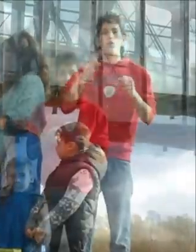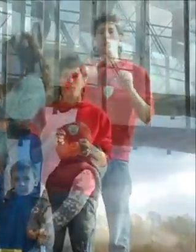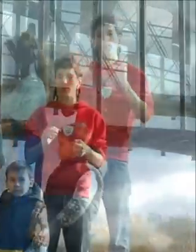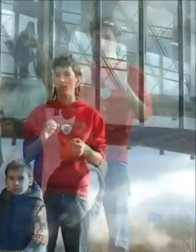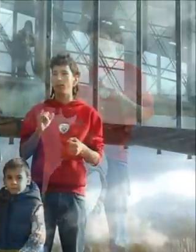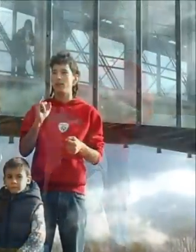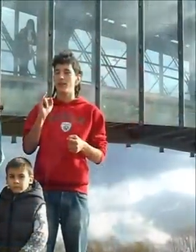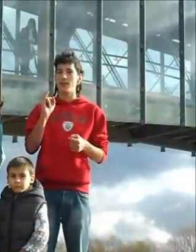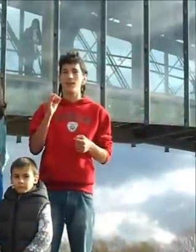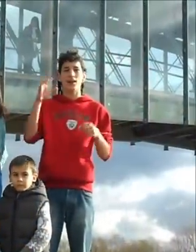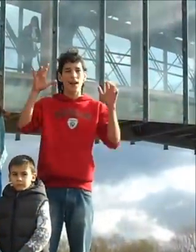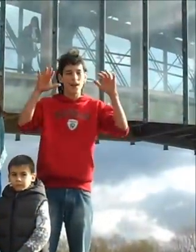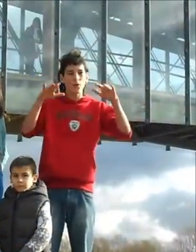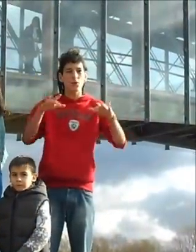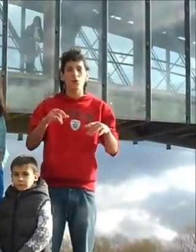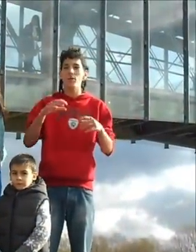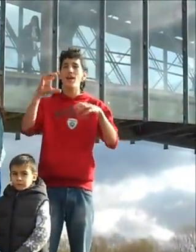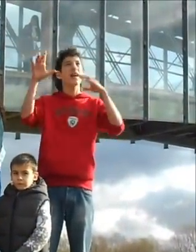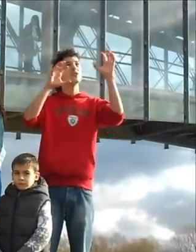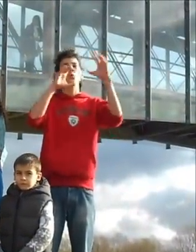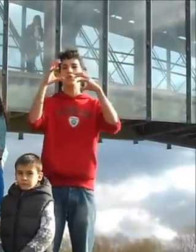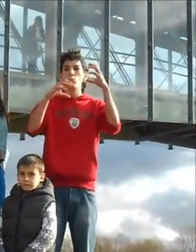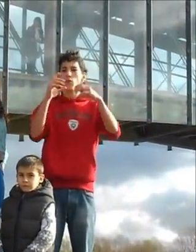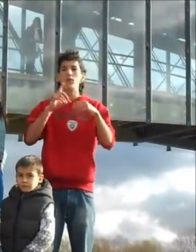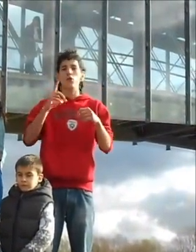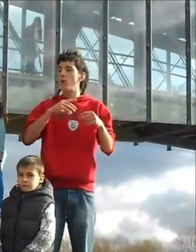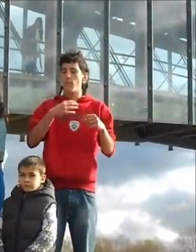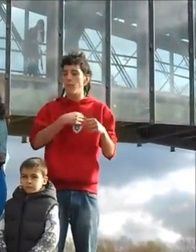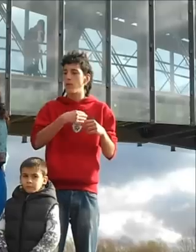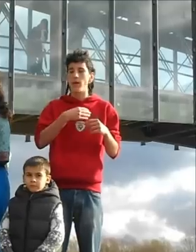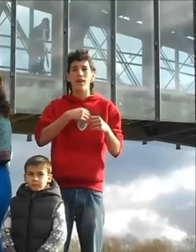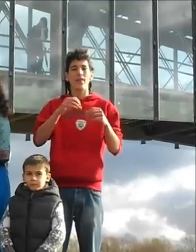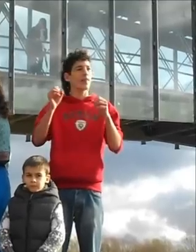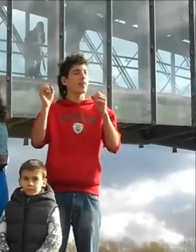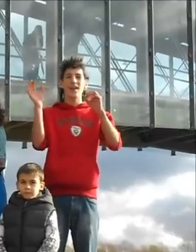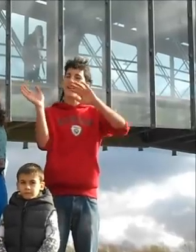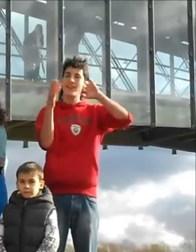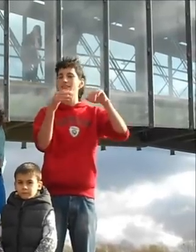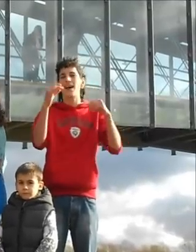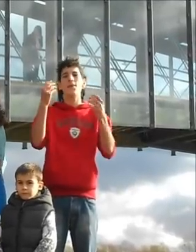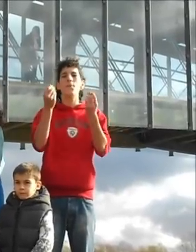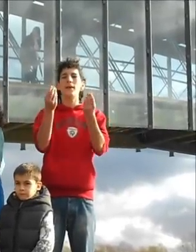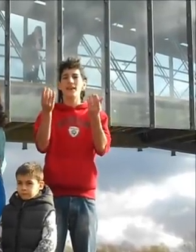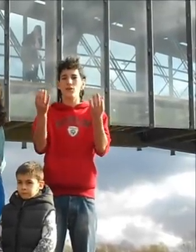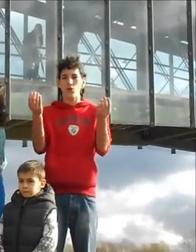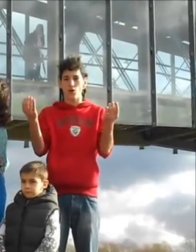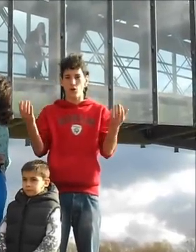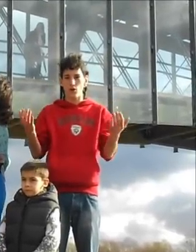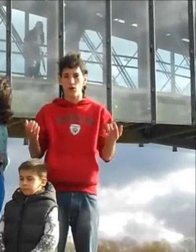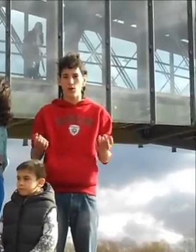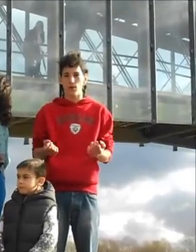¡Cuánta gente! Ya las nubes no pueden velar tanto brillo,